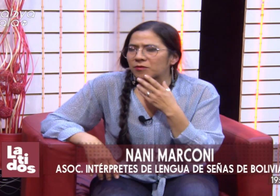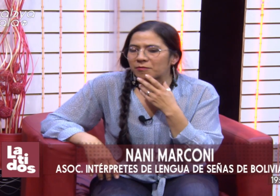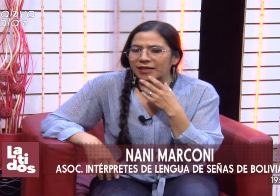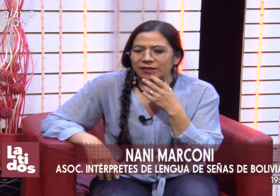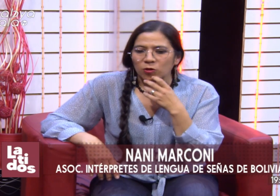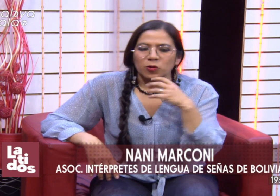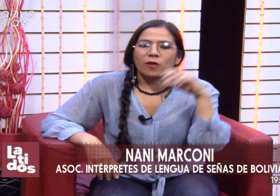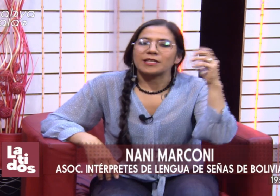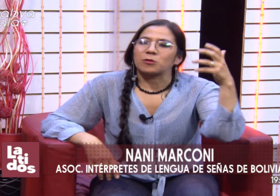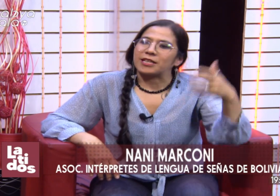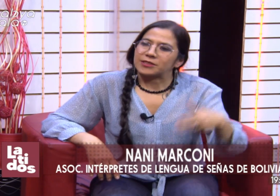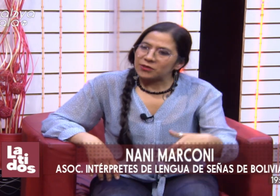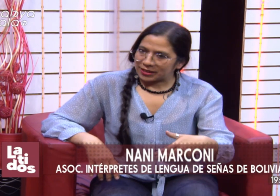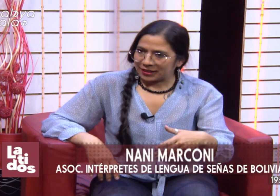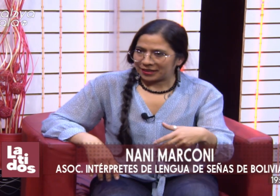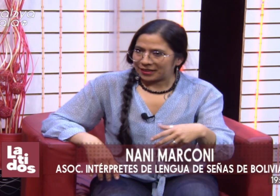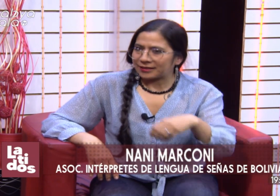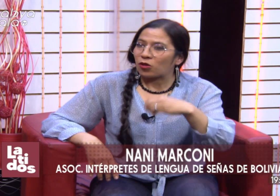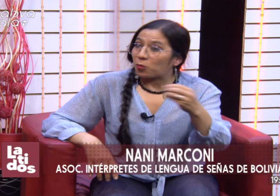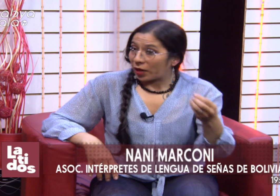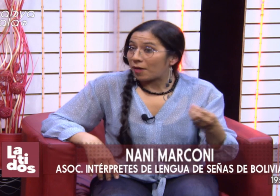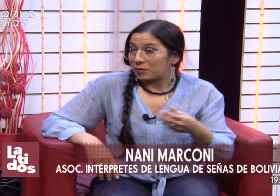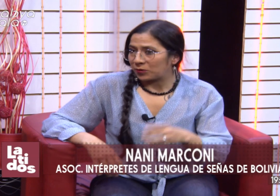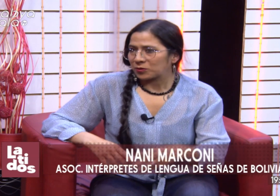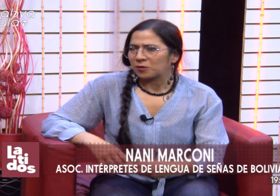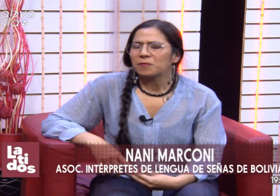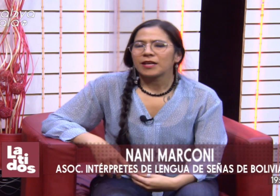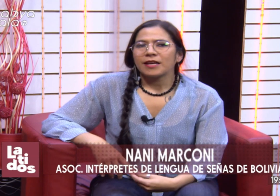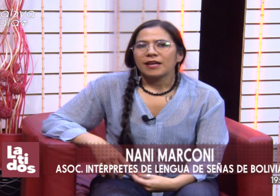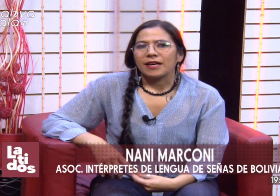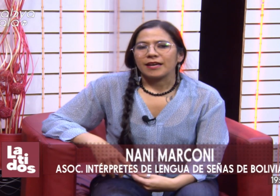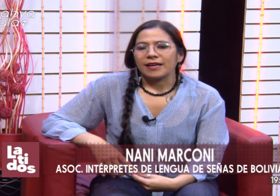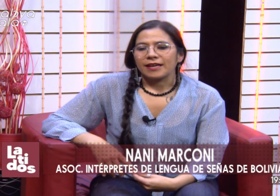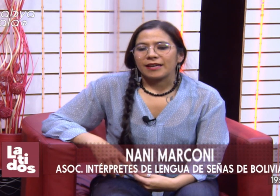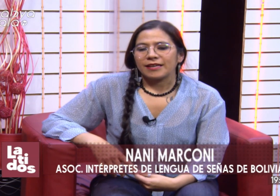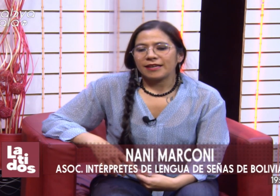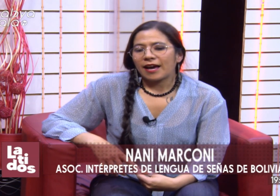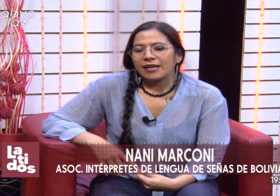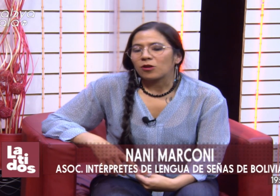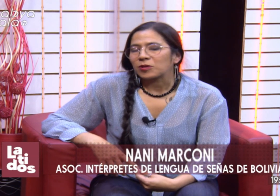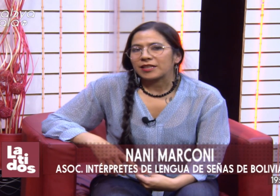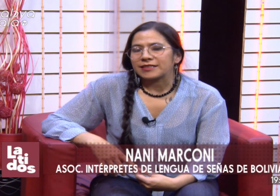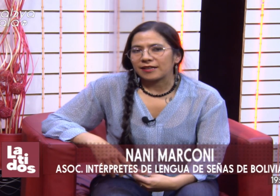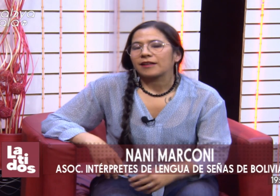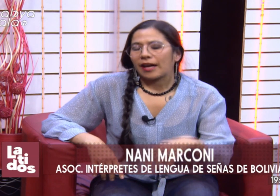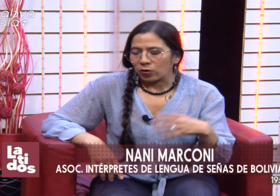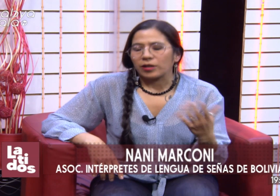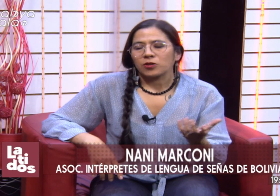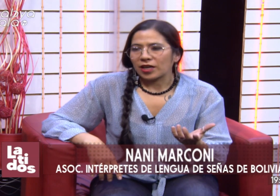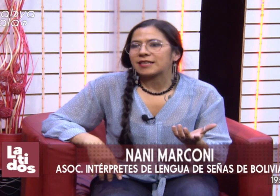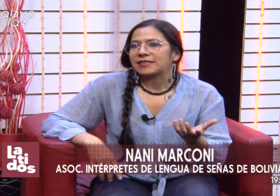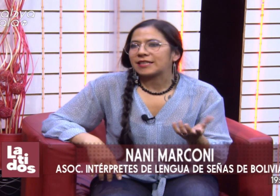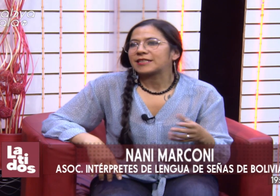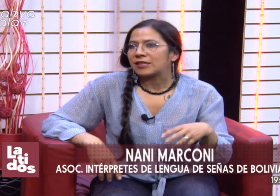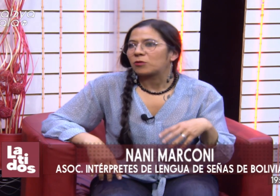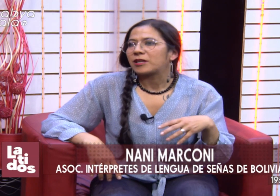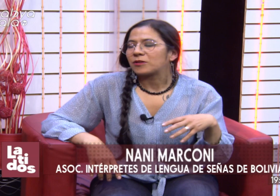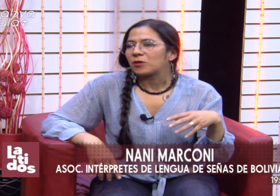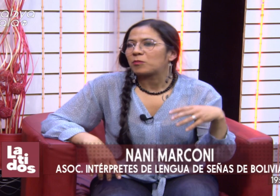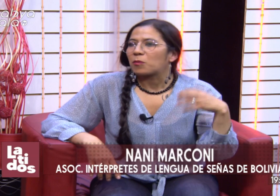como todas las obligaciones que tiene el Estado por ámbitos, ¿no? Y ahí, como te decía, claro, le toca a las instancias del gobierno